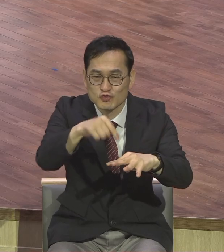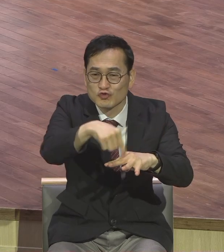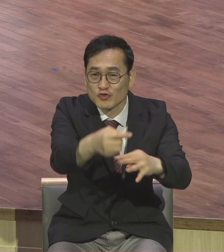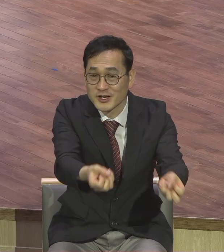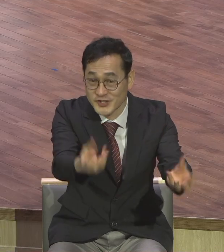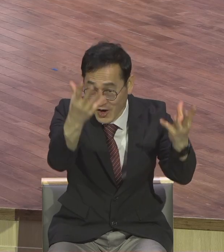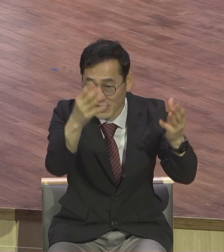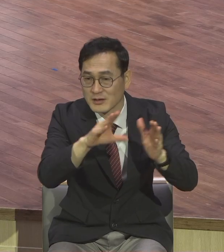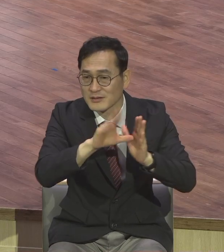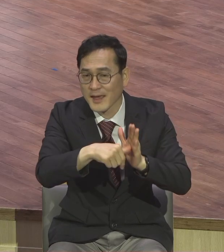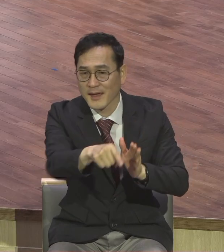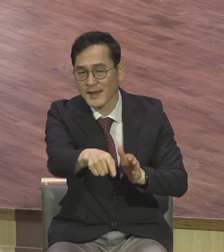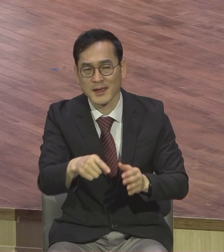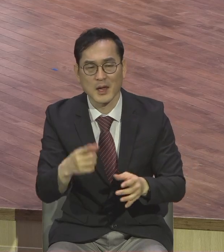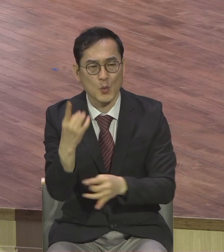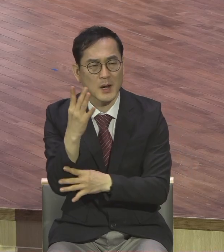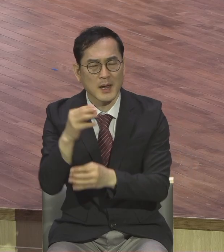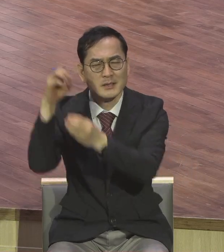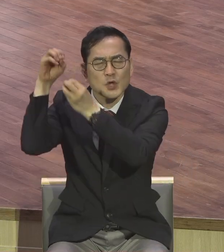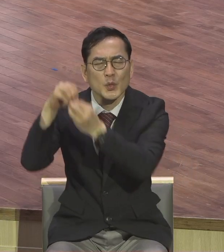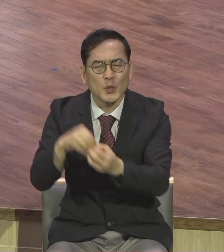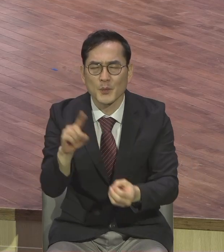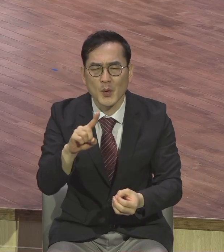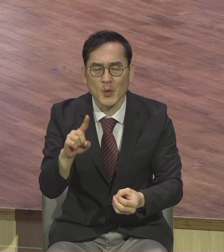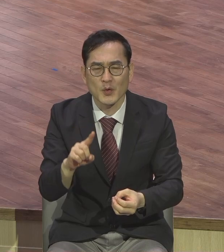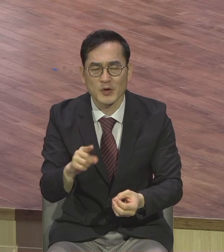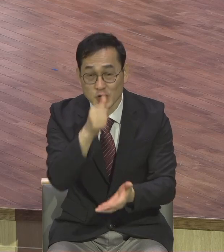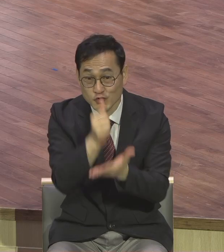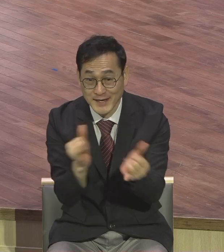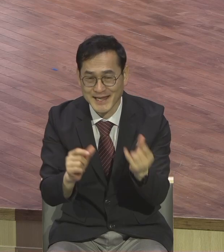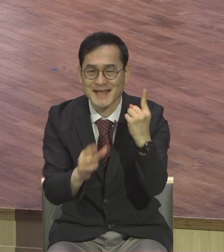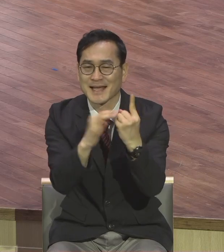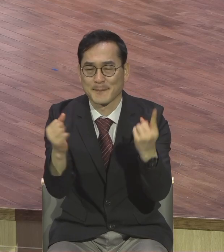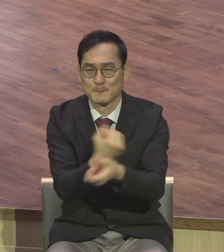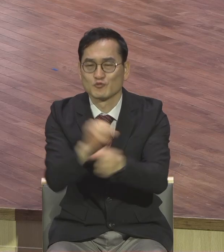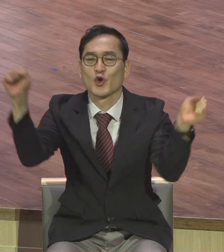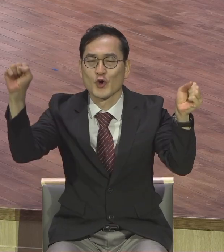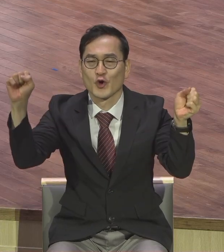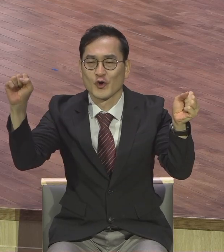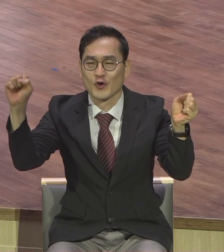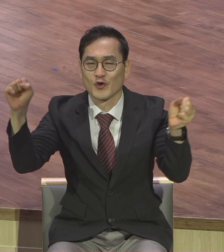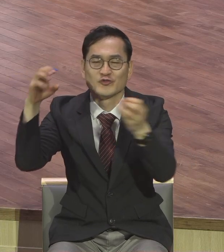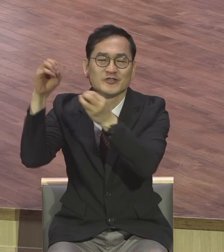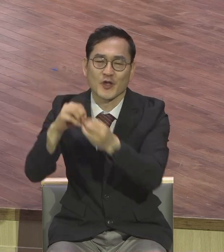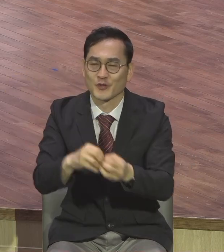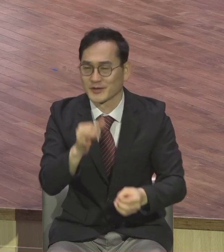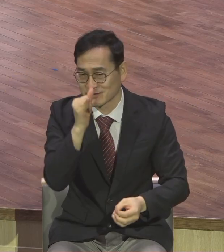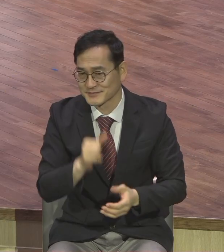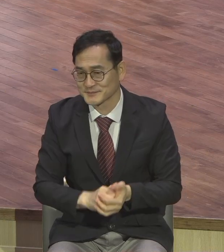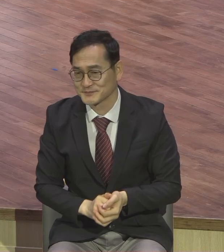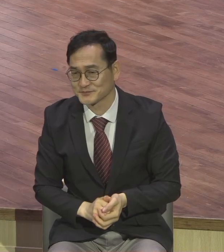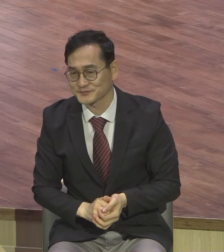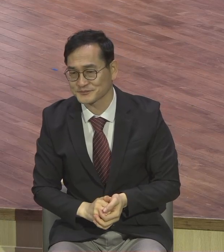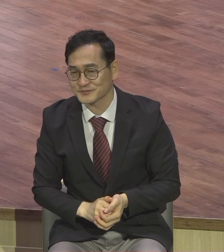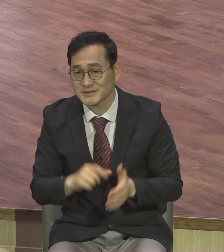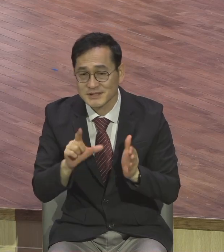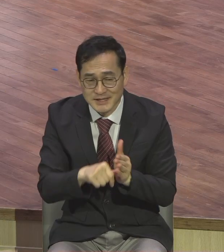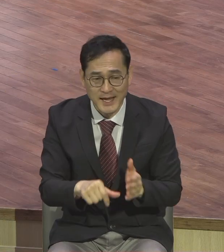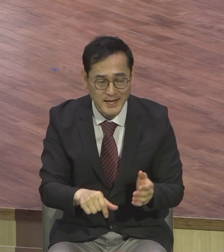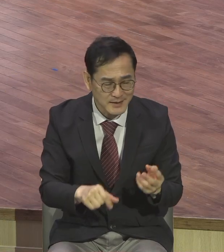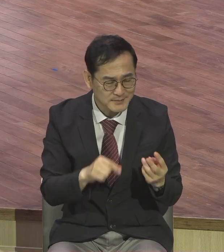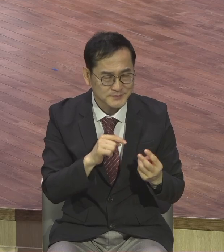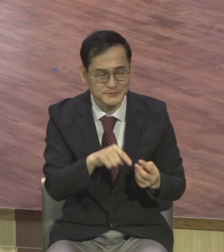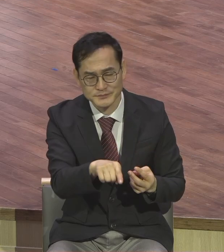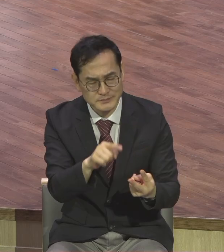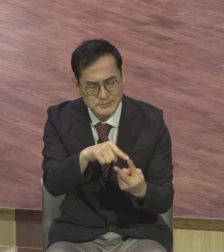강도, 이 강도와 예수님 둘 중에 누구를 풀어주면 좋겠냐 제안을 빌라도가 합니다. 그때